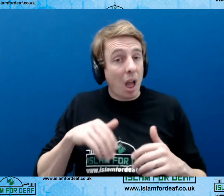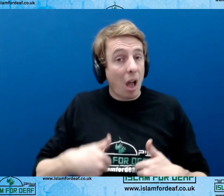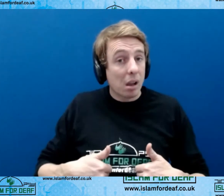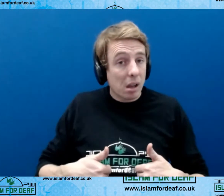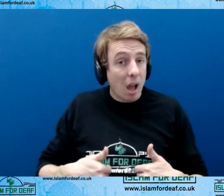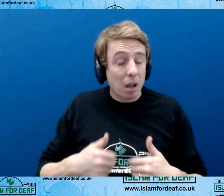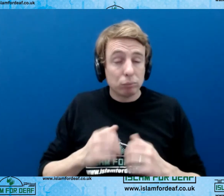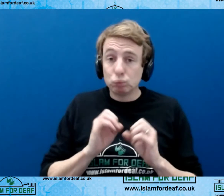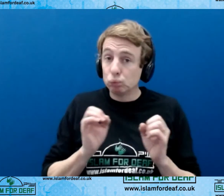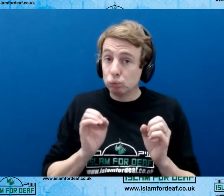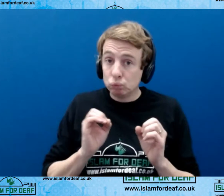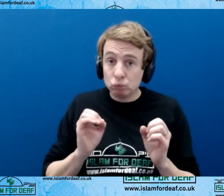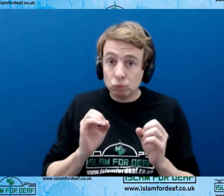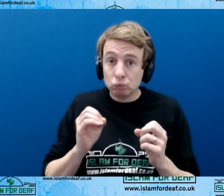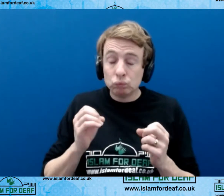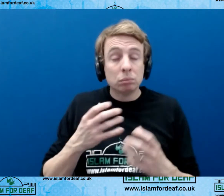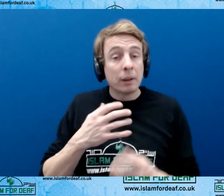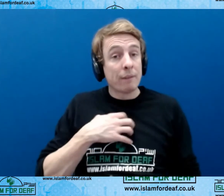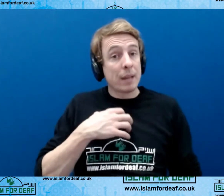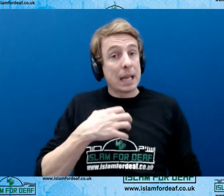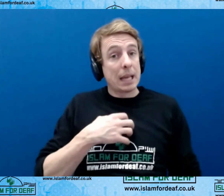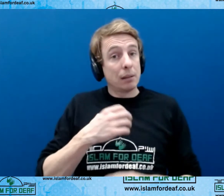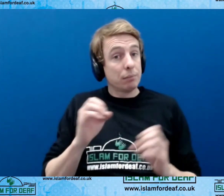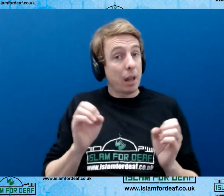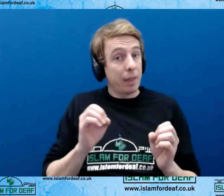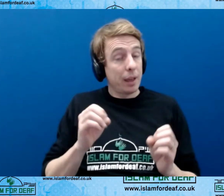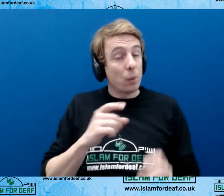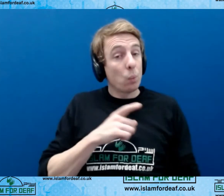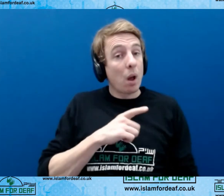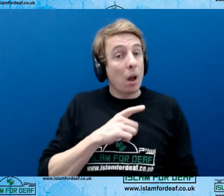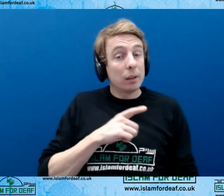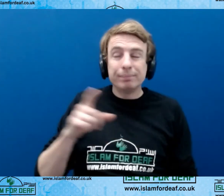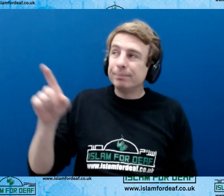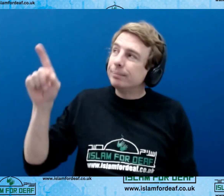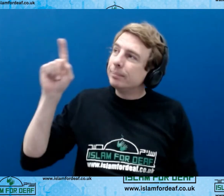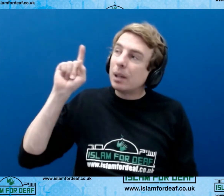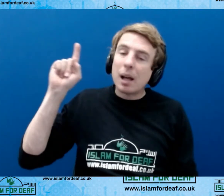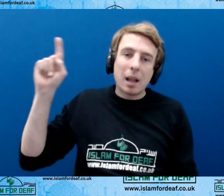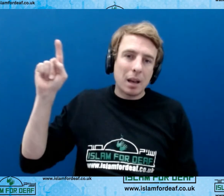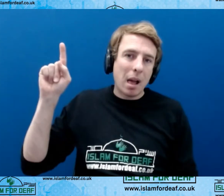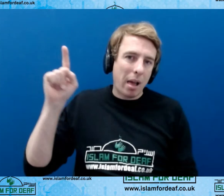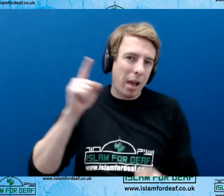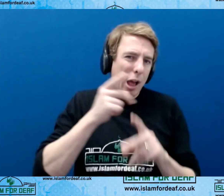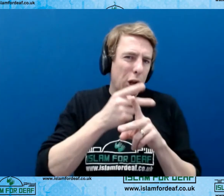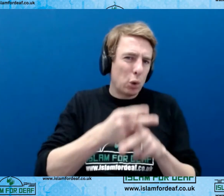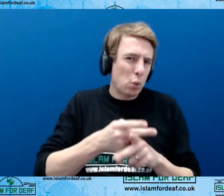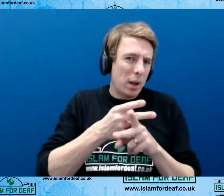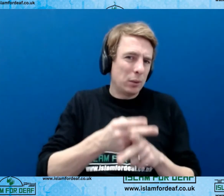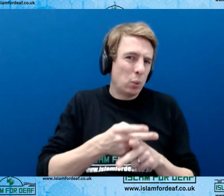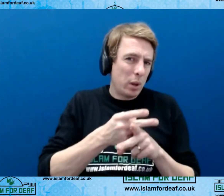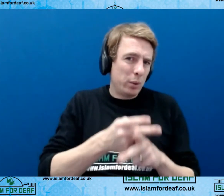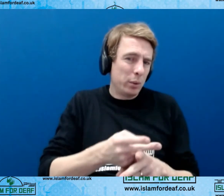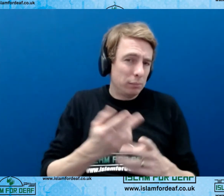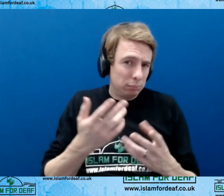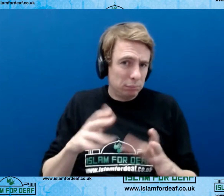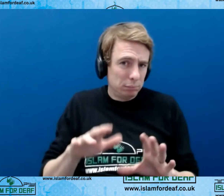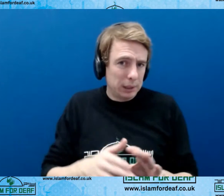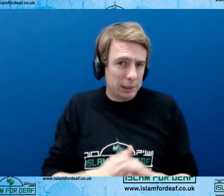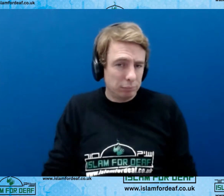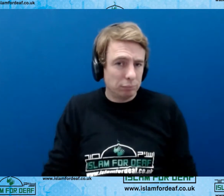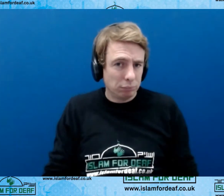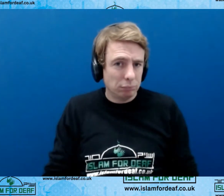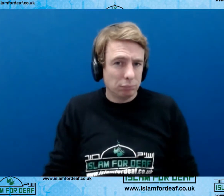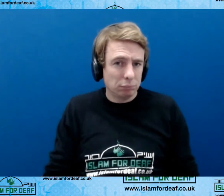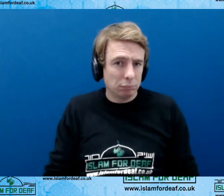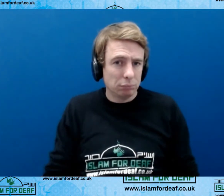fear. وقال تعالى: أو إذ تأذن ربكم لئن شكرتم لأزيدنكم. And Allah the